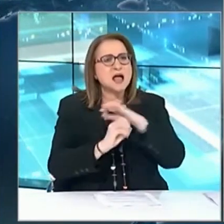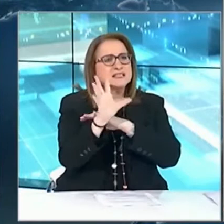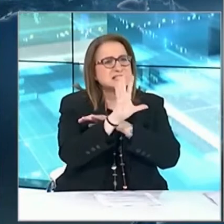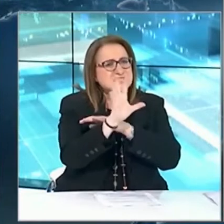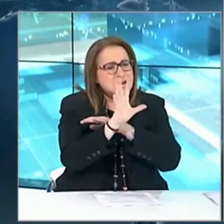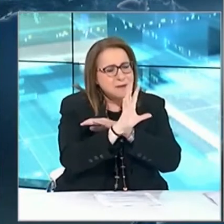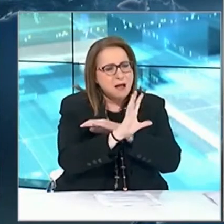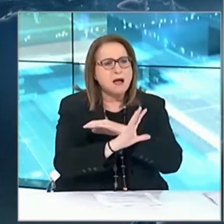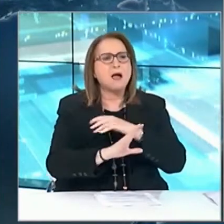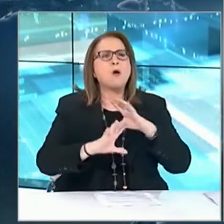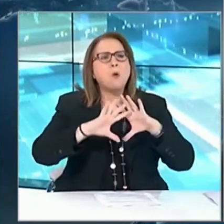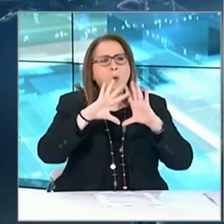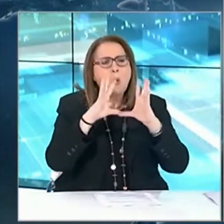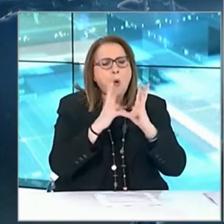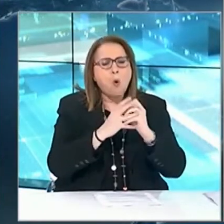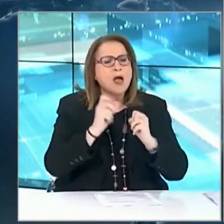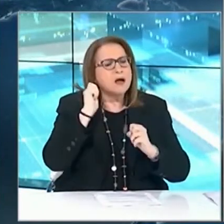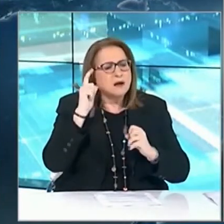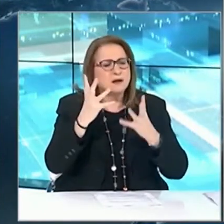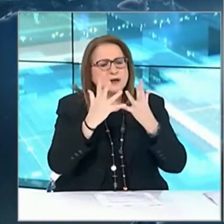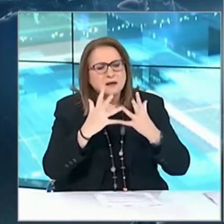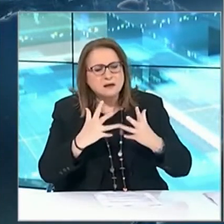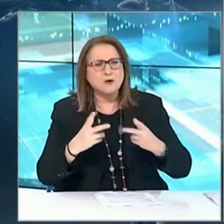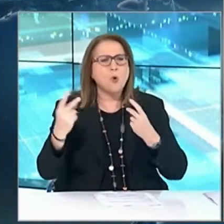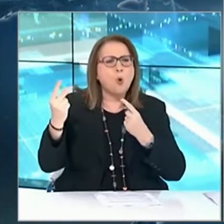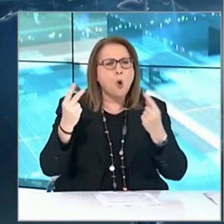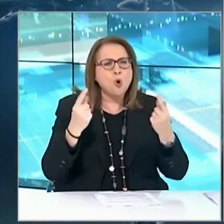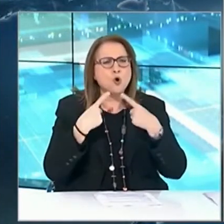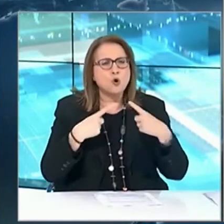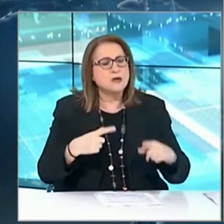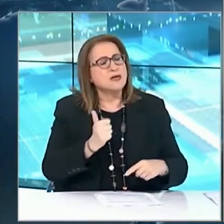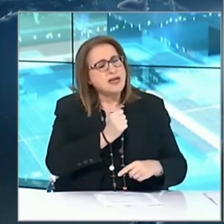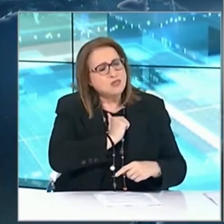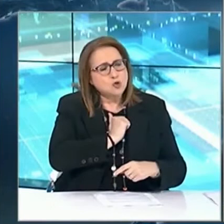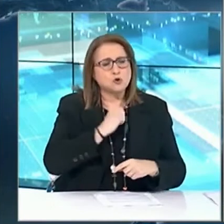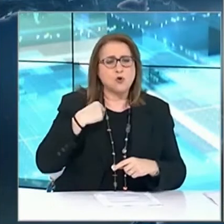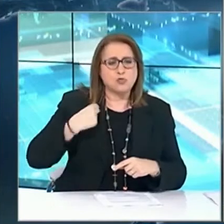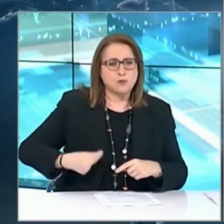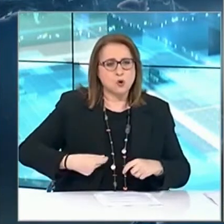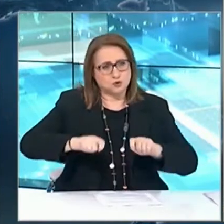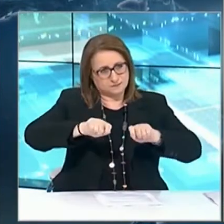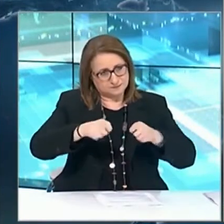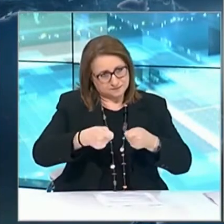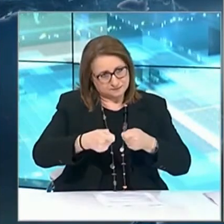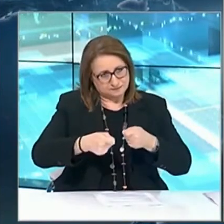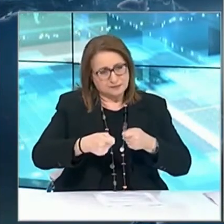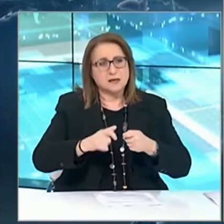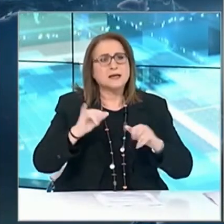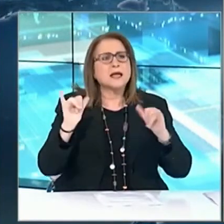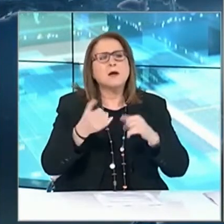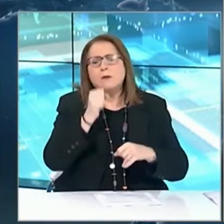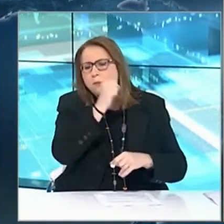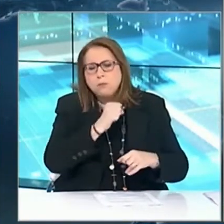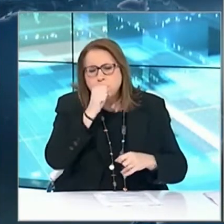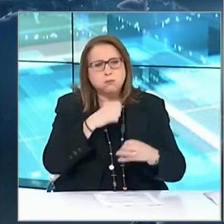κινηματογράφων και των χώρων καλλιτεχνικών εκδηλώσεων ιδιωτικών και δημοσίων, καθώς και των κέντρων διασκέδασης για 15